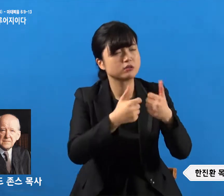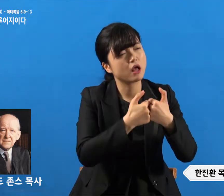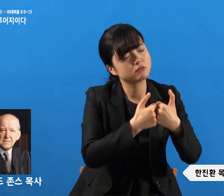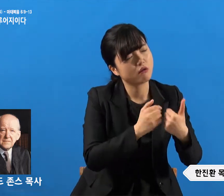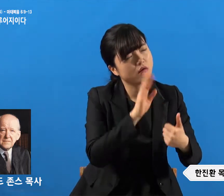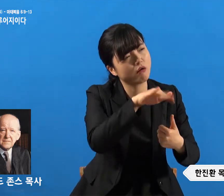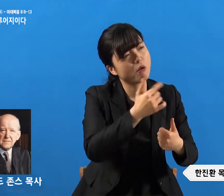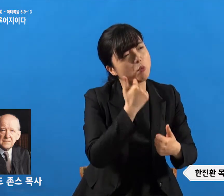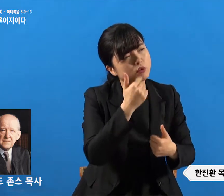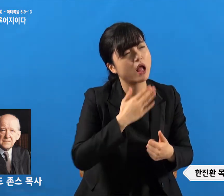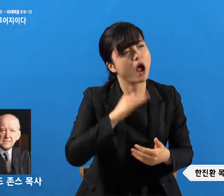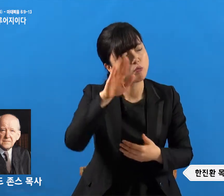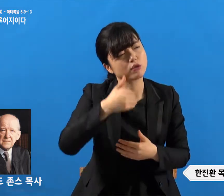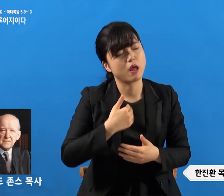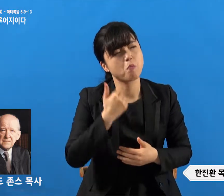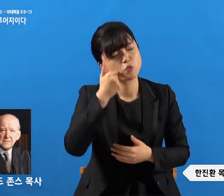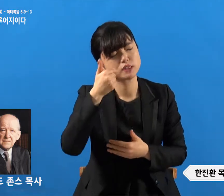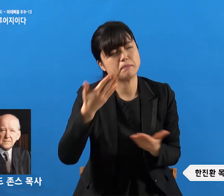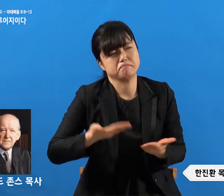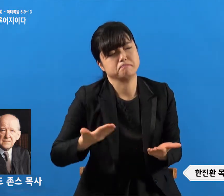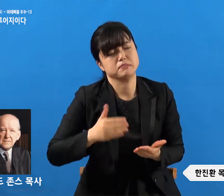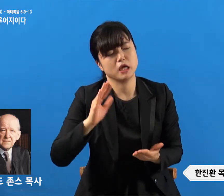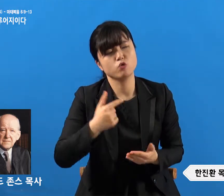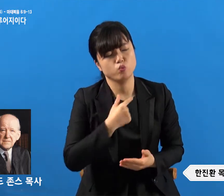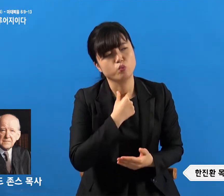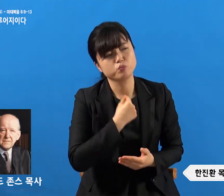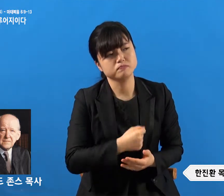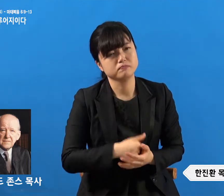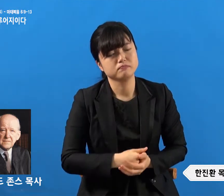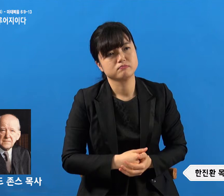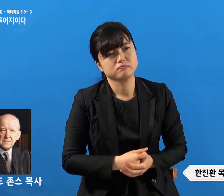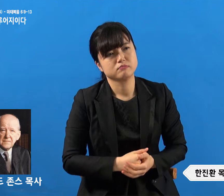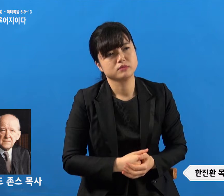자기가 아무래도 목회자가 되는 것이 하나님의